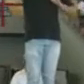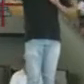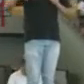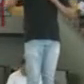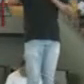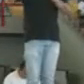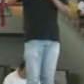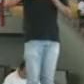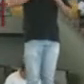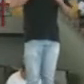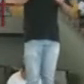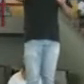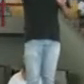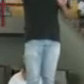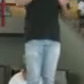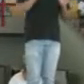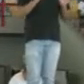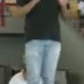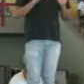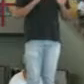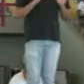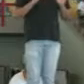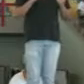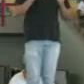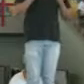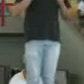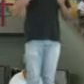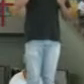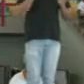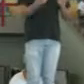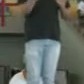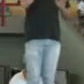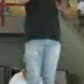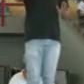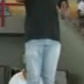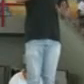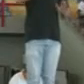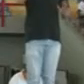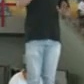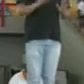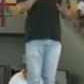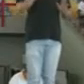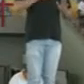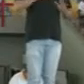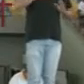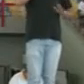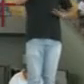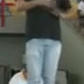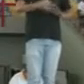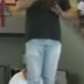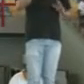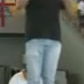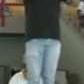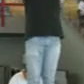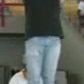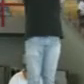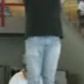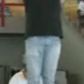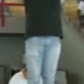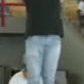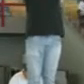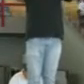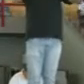que eu vou defender algo. E o que eu vou defender será a minha opinião em relação àquele comando que